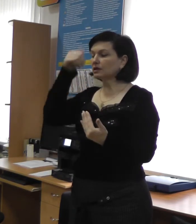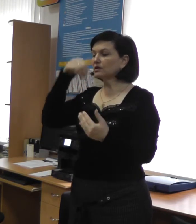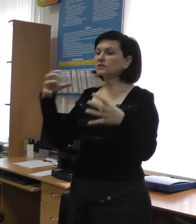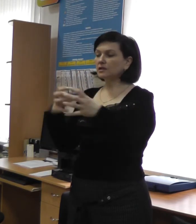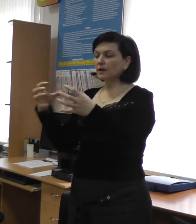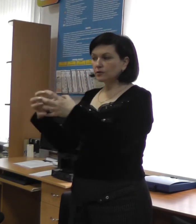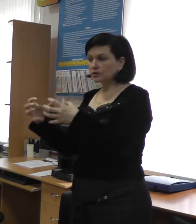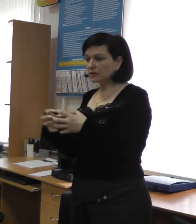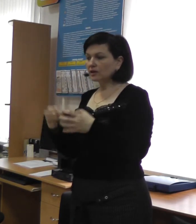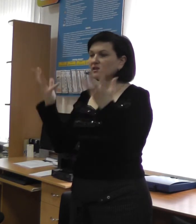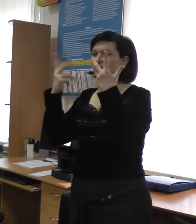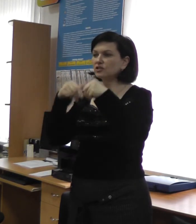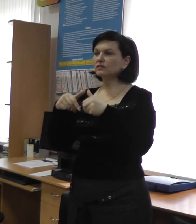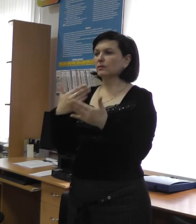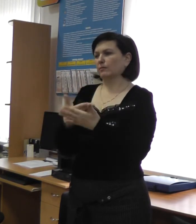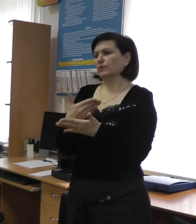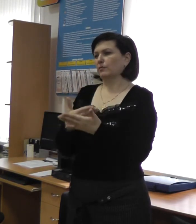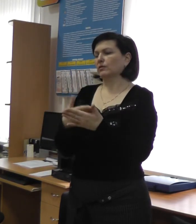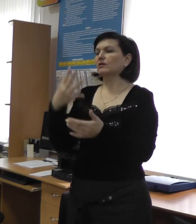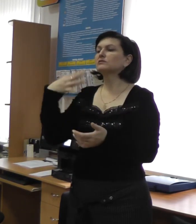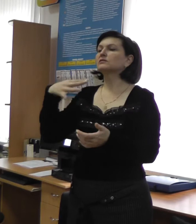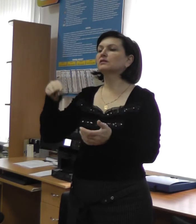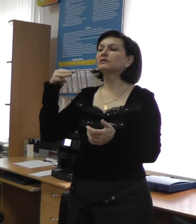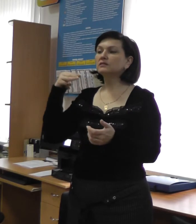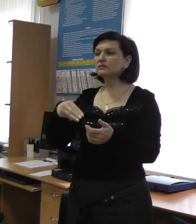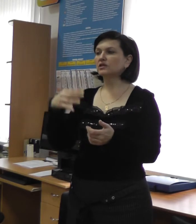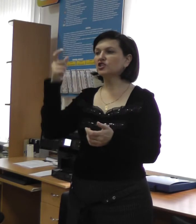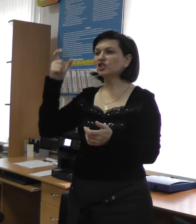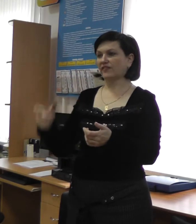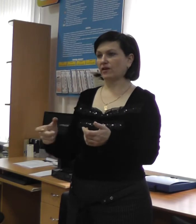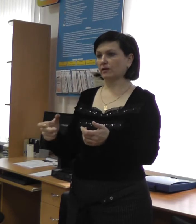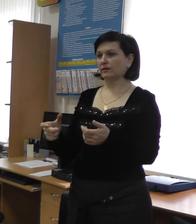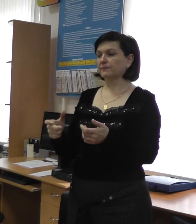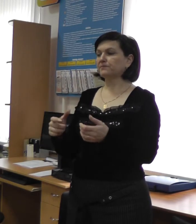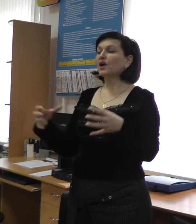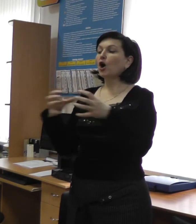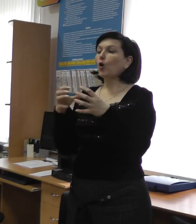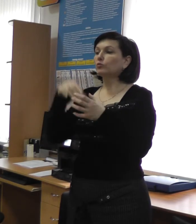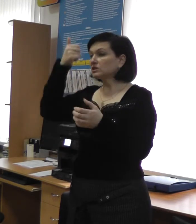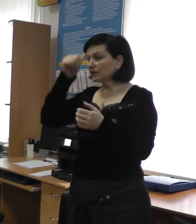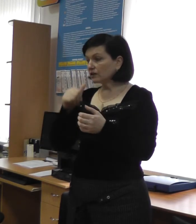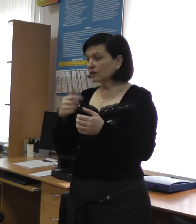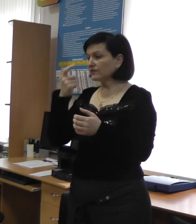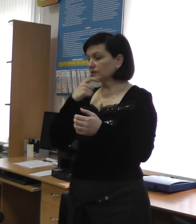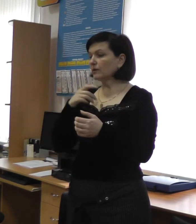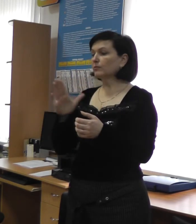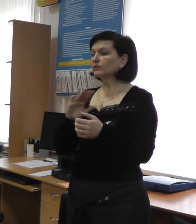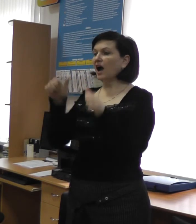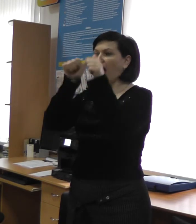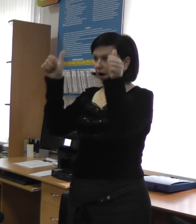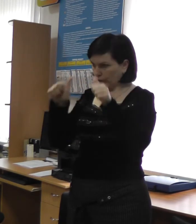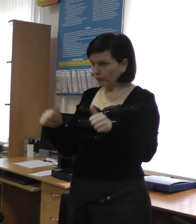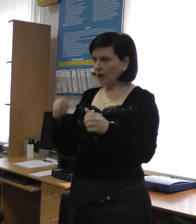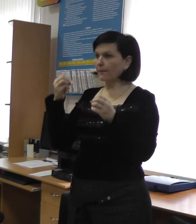Ставропольского края насчитывают приблизительно около 40 тысяч человек. Общество греков в Ставрополе было официально